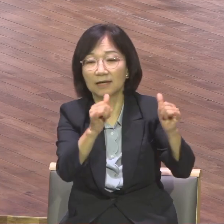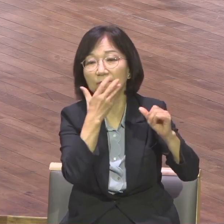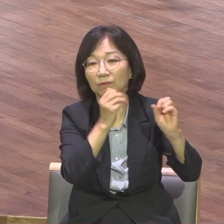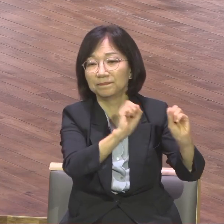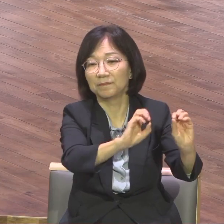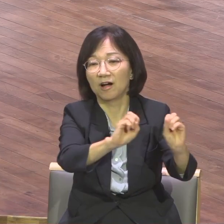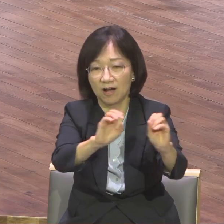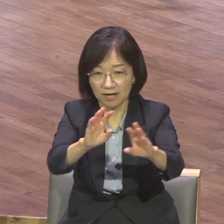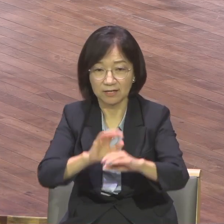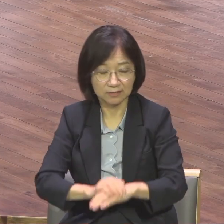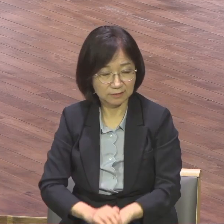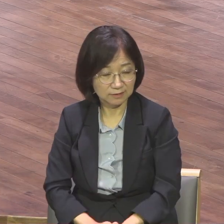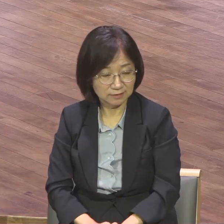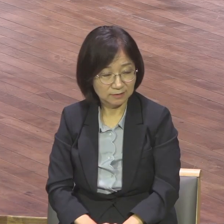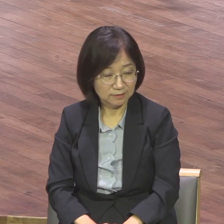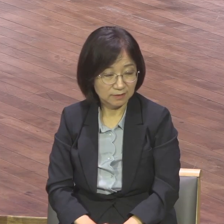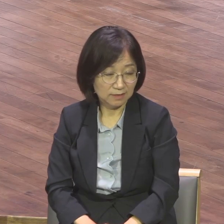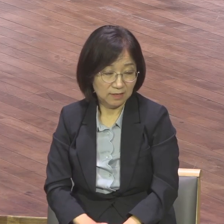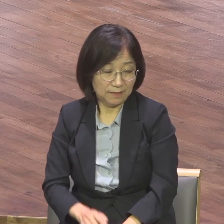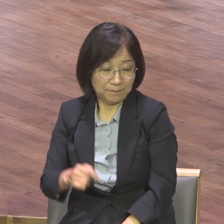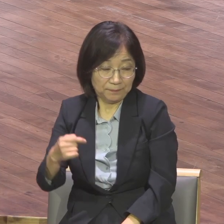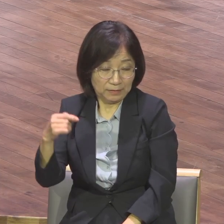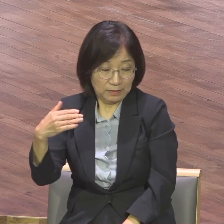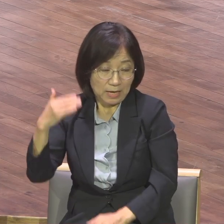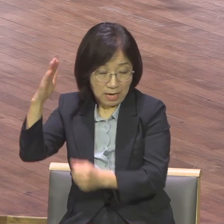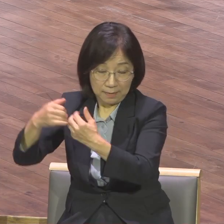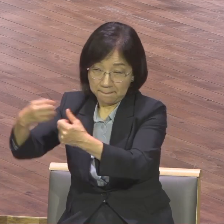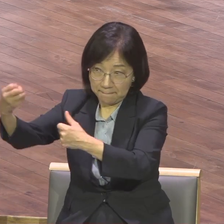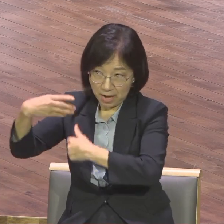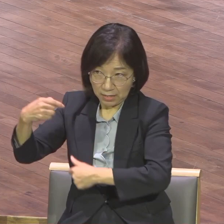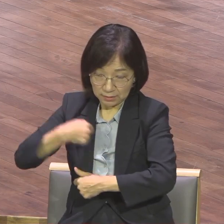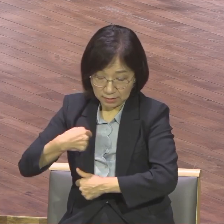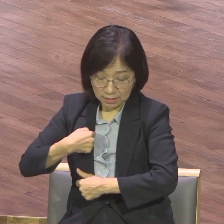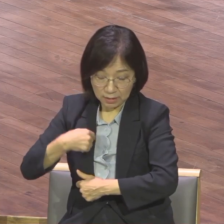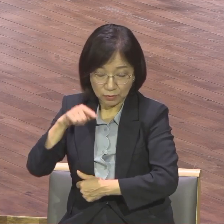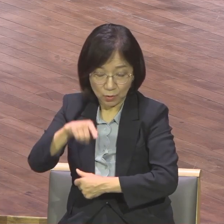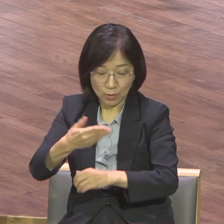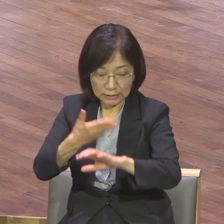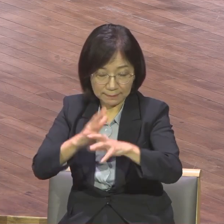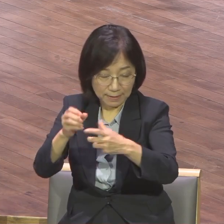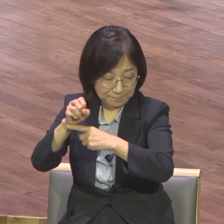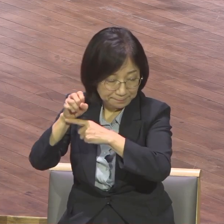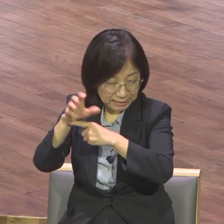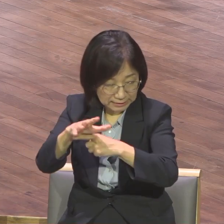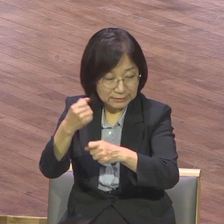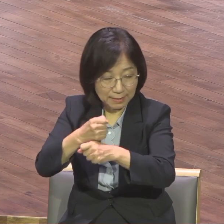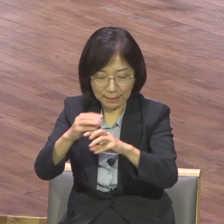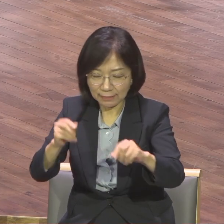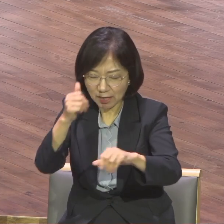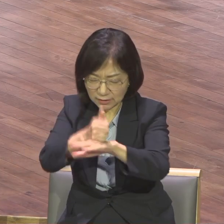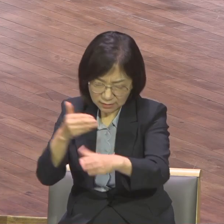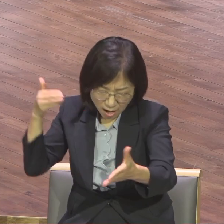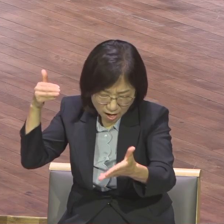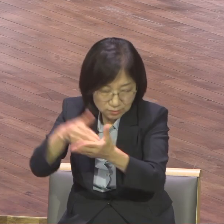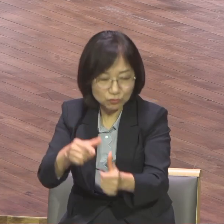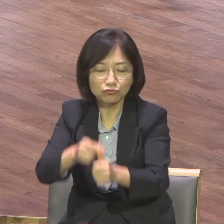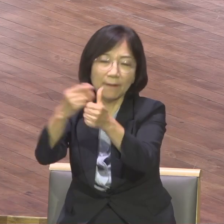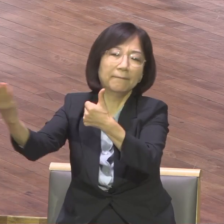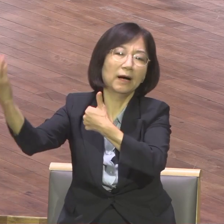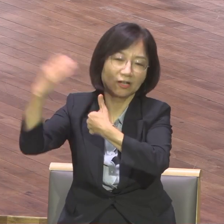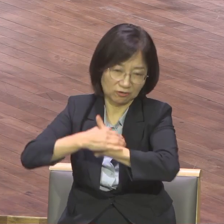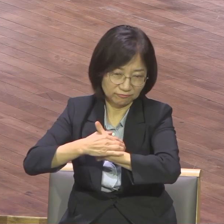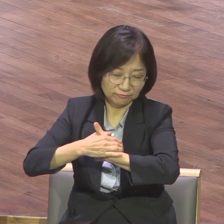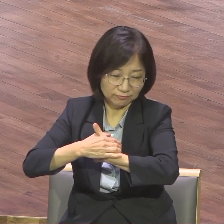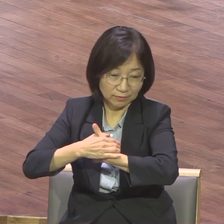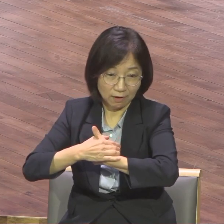우리에게 명하시되 내가 너를 이방의 빛으로 삼아 너로 땅끝까지 구원하게 하리라 하시느니라 하니 이방인들이